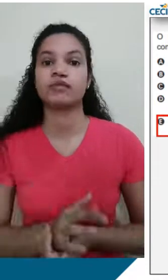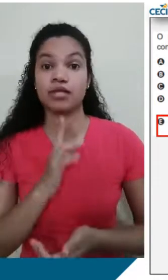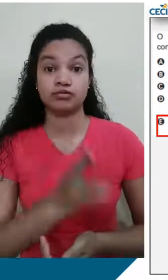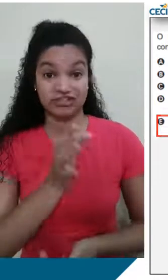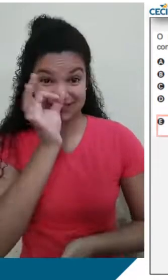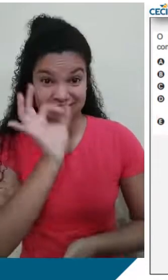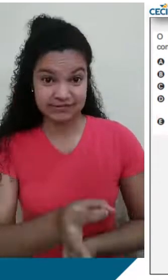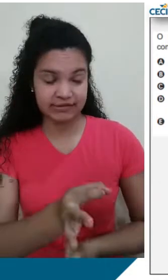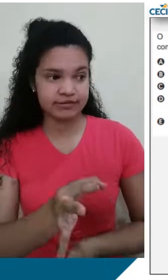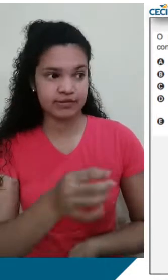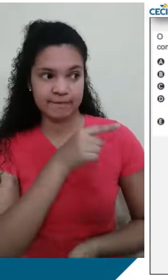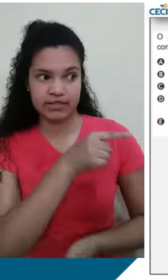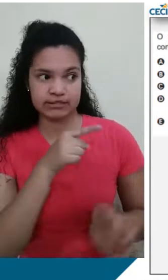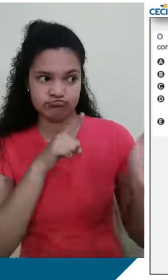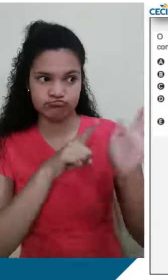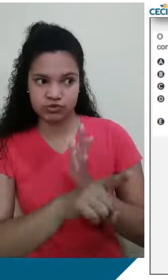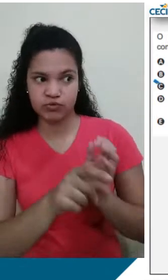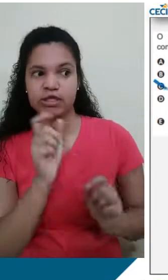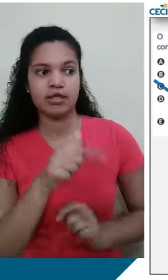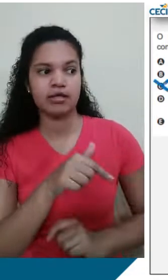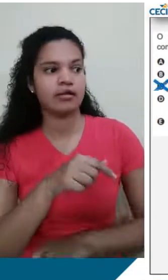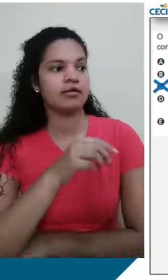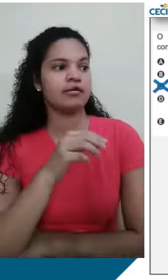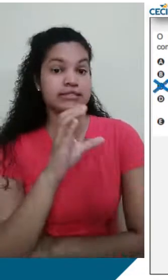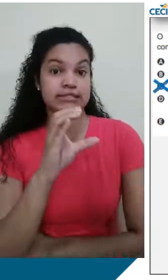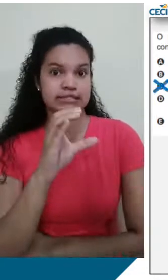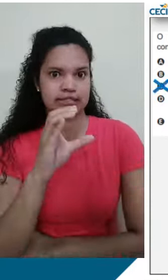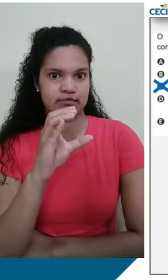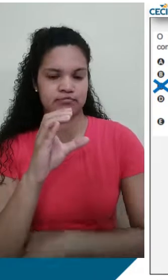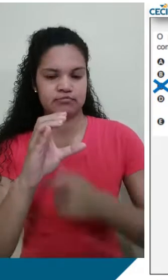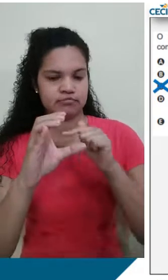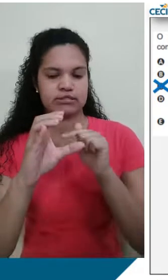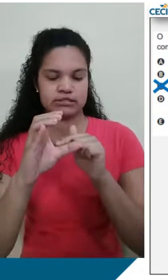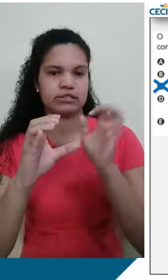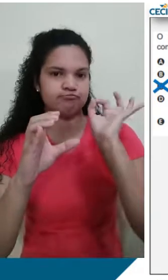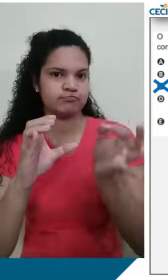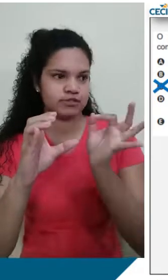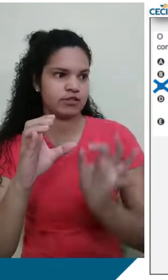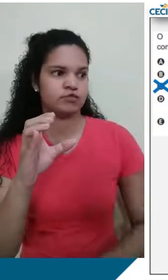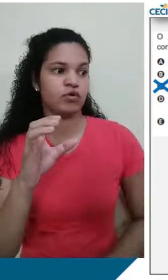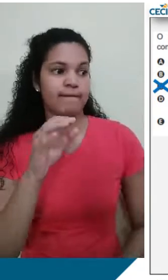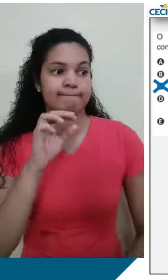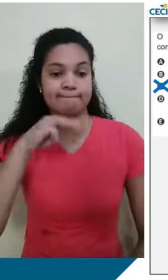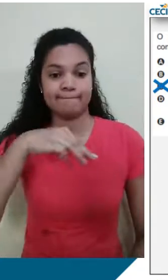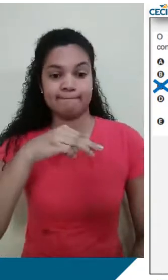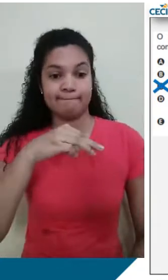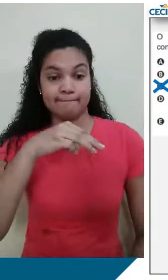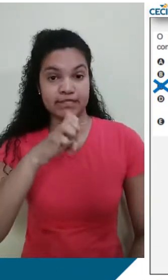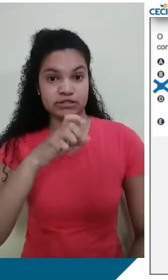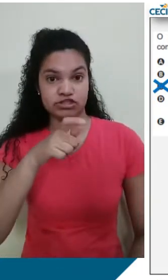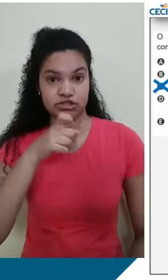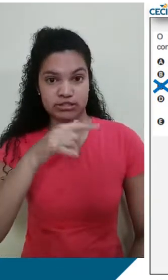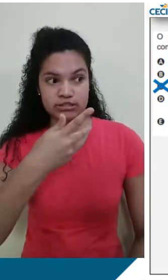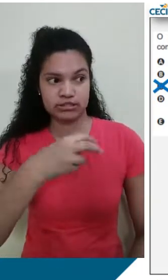a resposta certa para essa questão é a letra C. A densidade controlada foi a dos mexilhões e